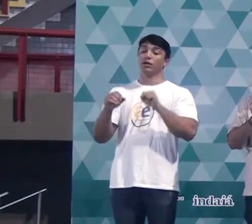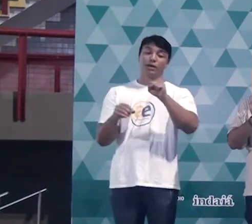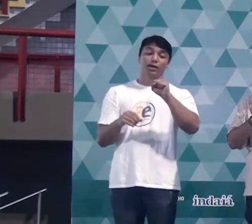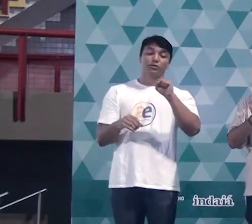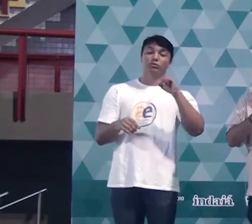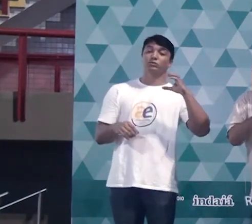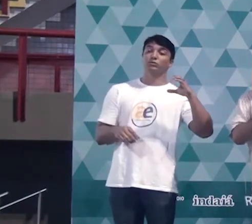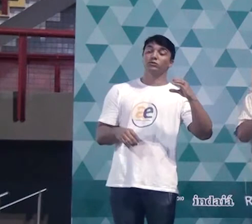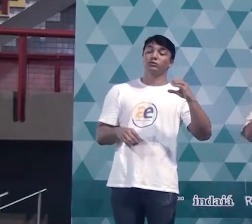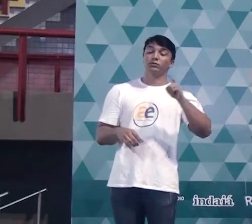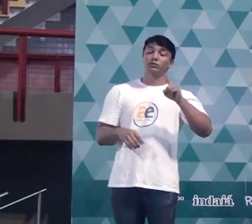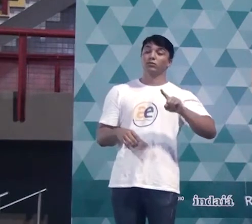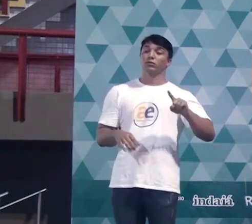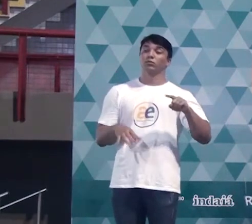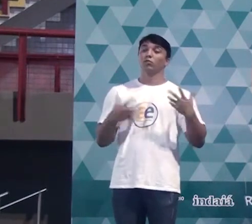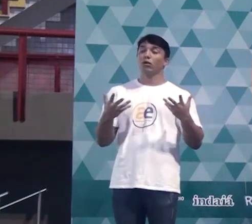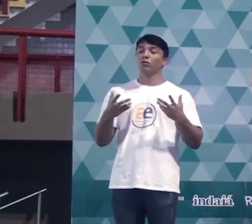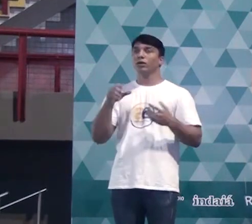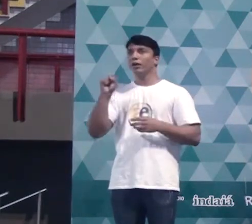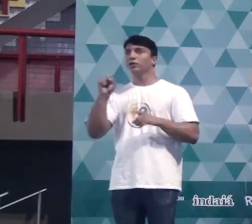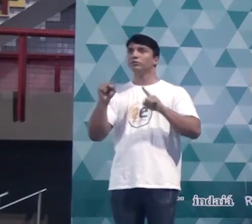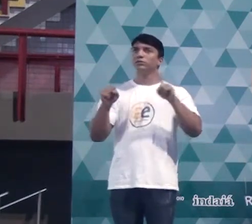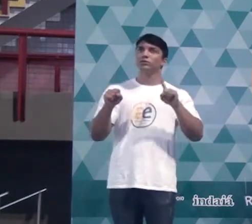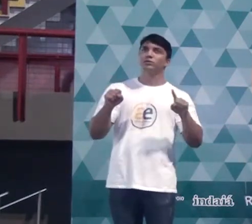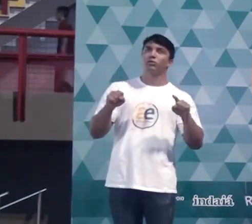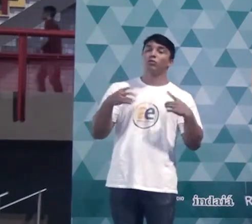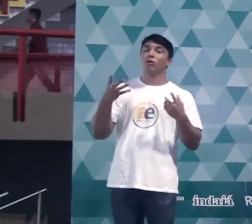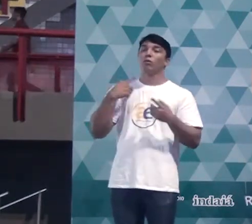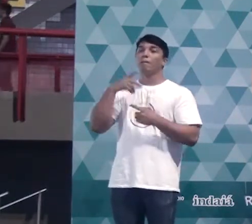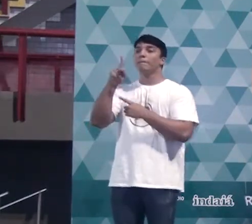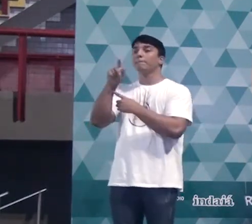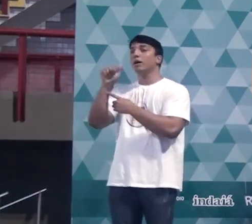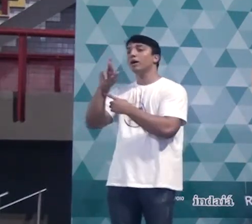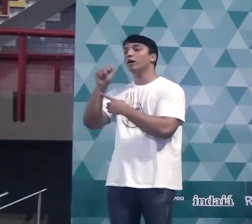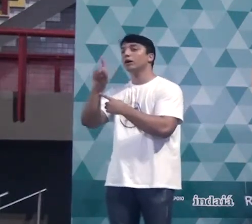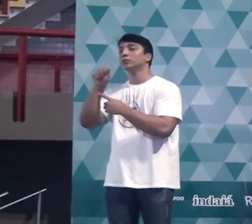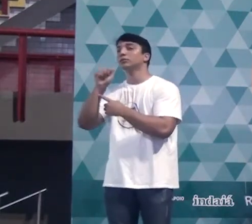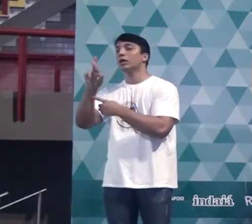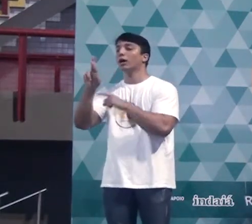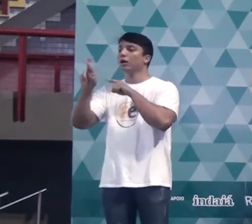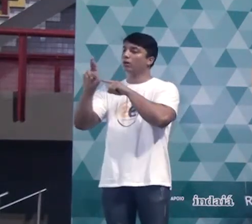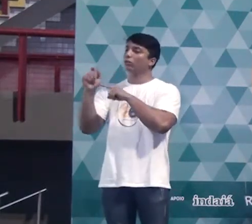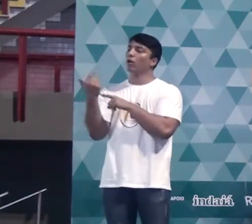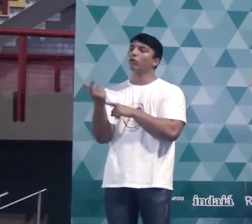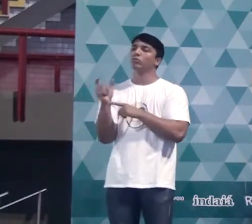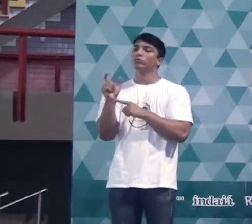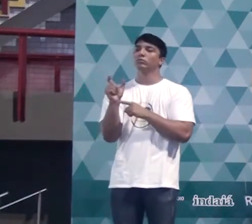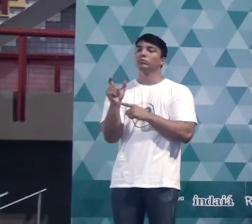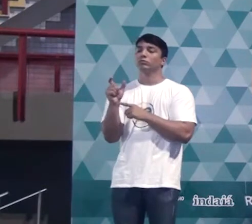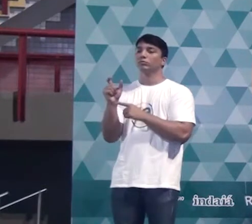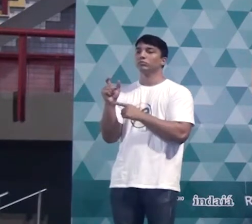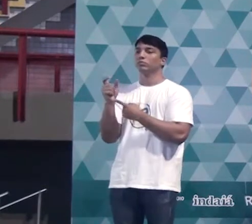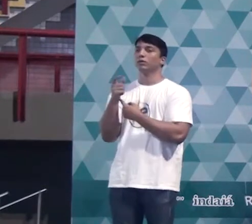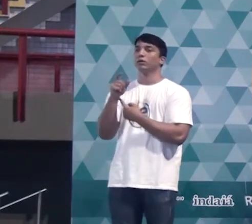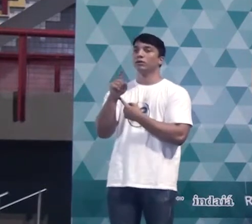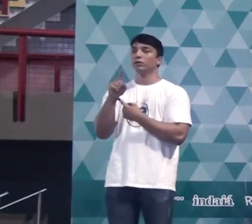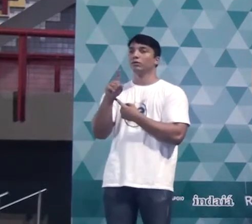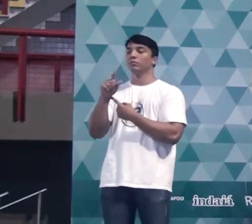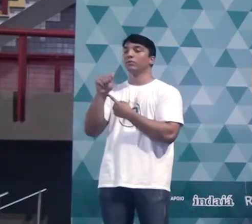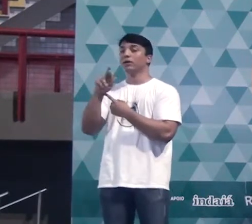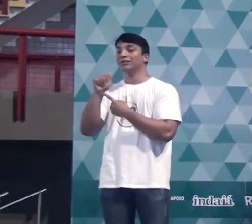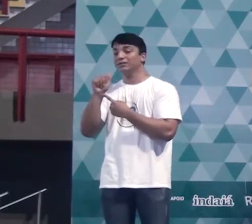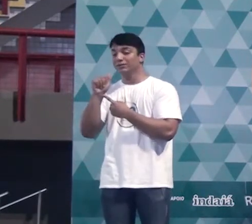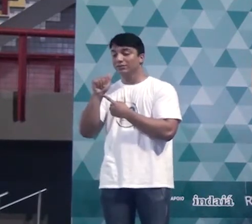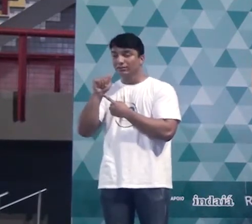Z? Aí você fica, peraí, é com S ou com Z? Procura a palavra de origem. Paralisia, sim. A palavra de